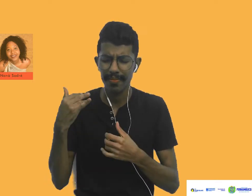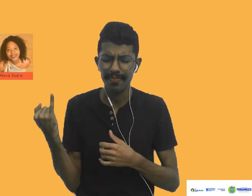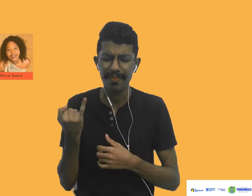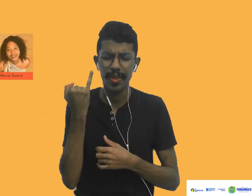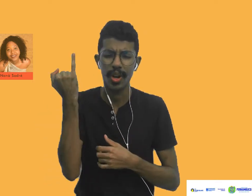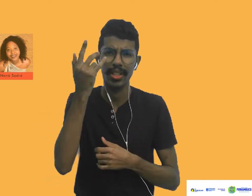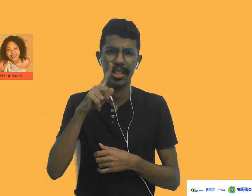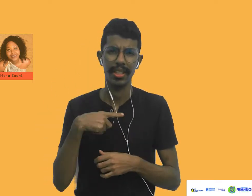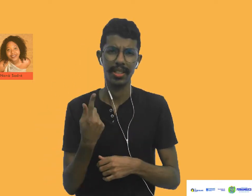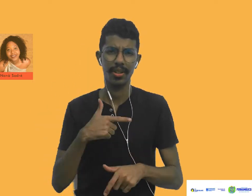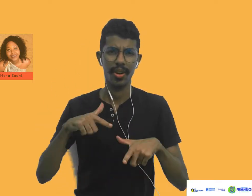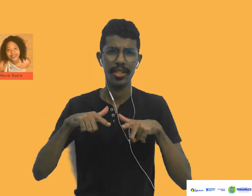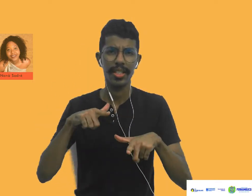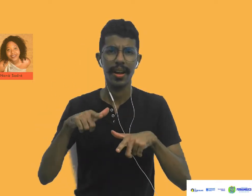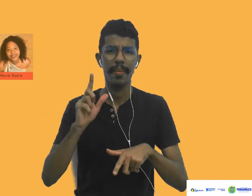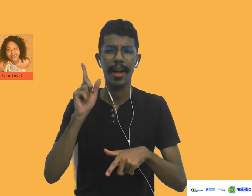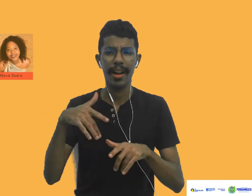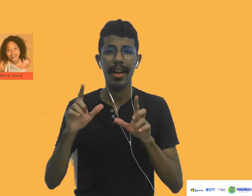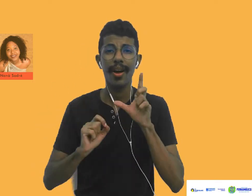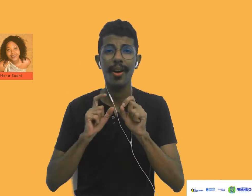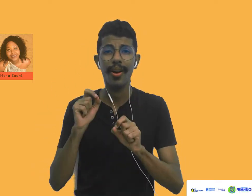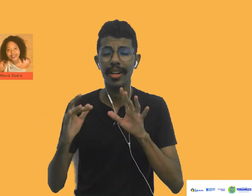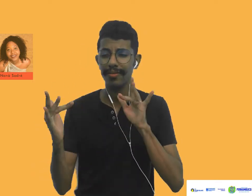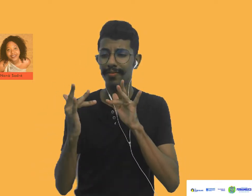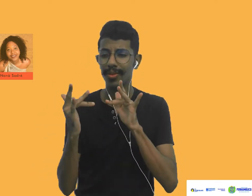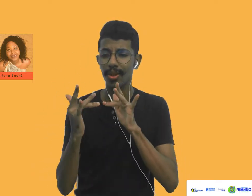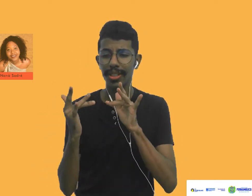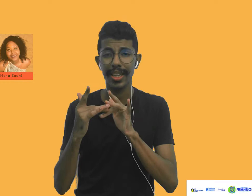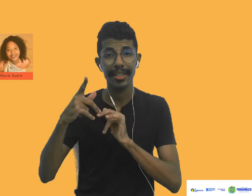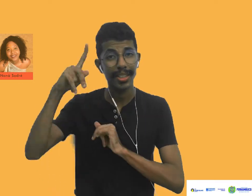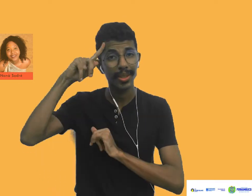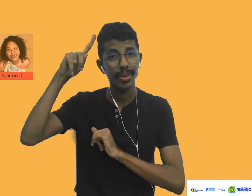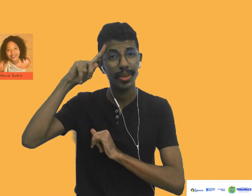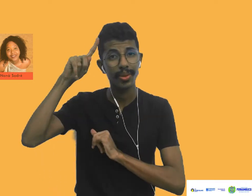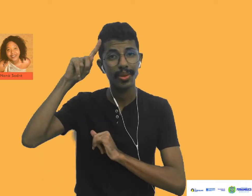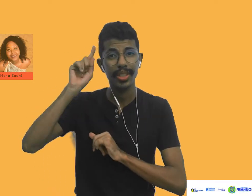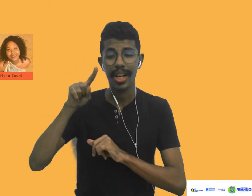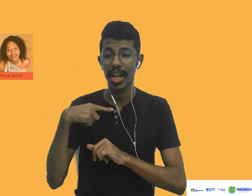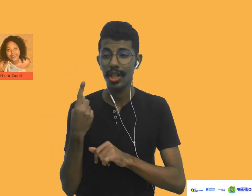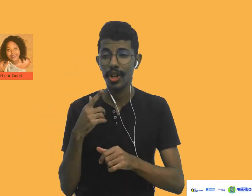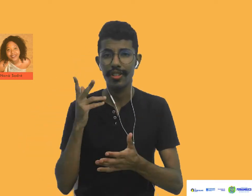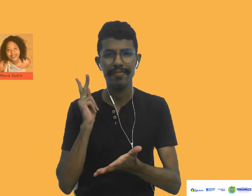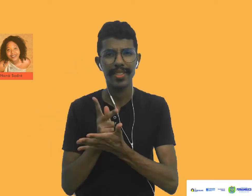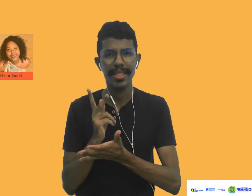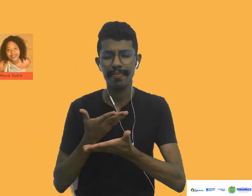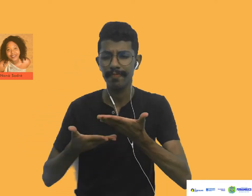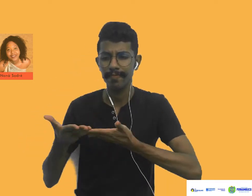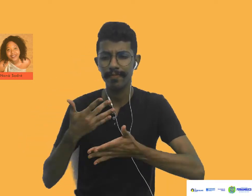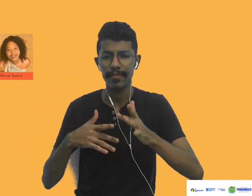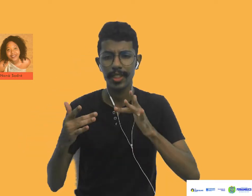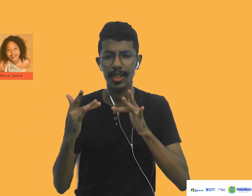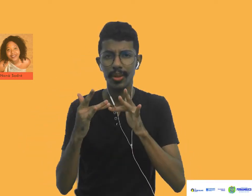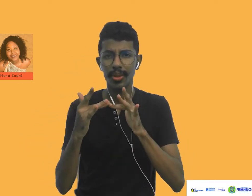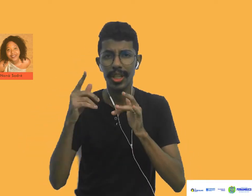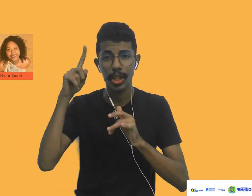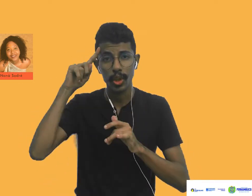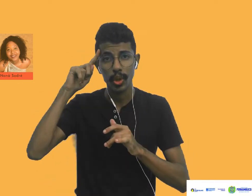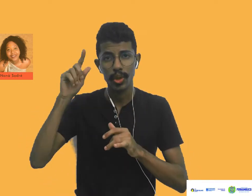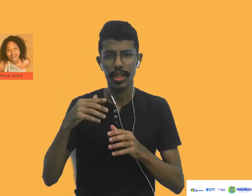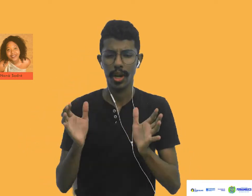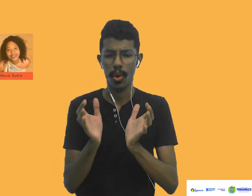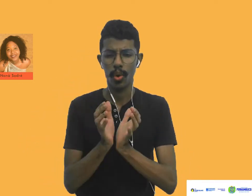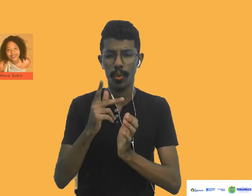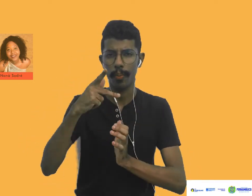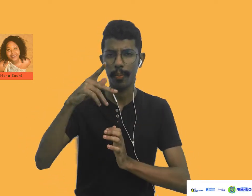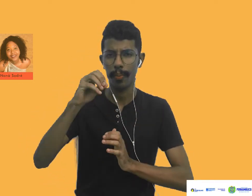trabalho da gente, é o nosso contato, que é diário, né, nós nos falamos todos os dias, o Grupo Post, todos